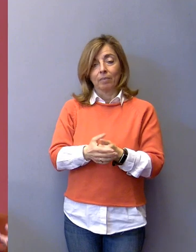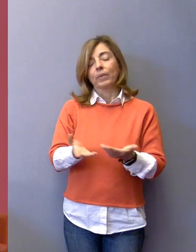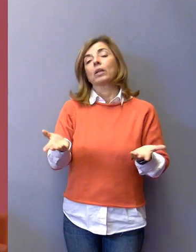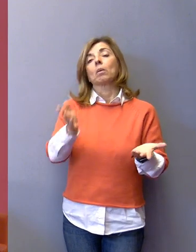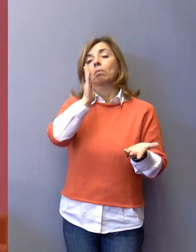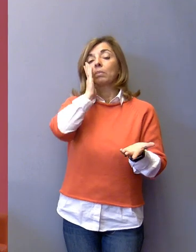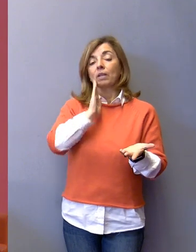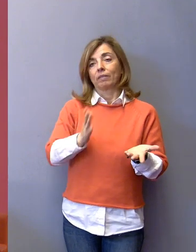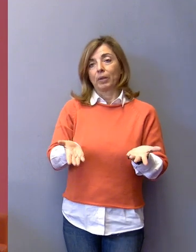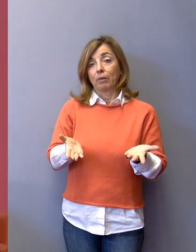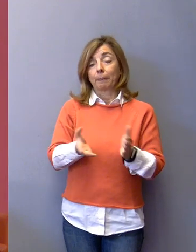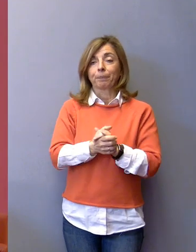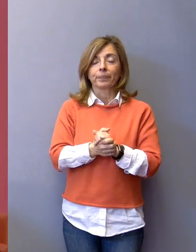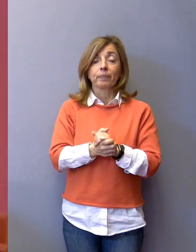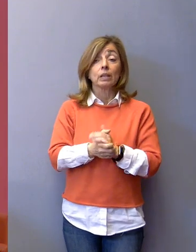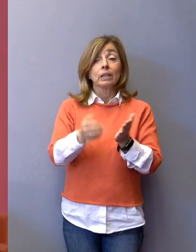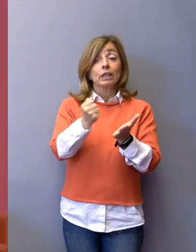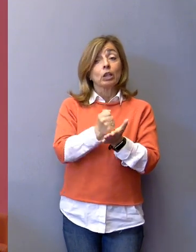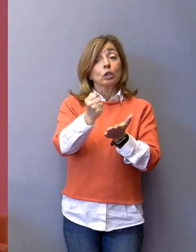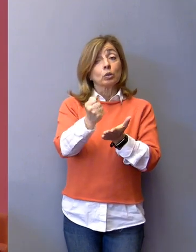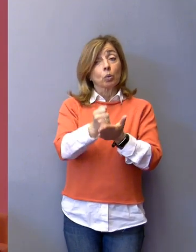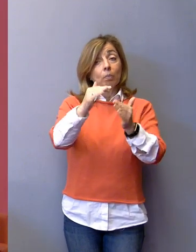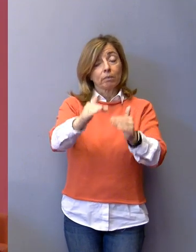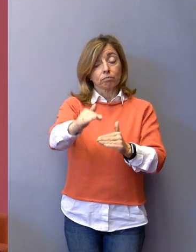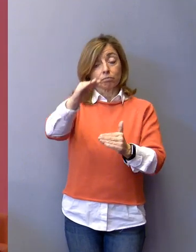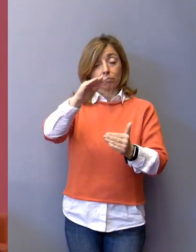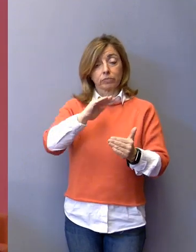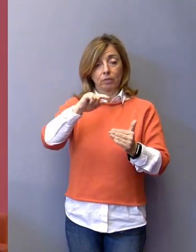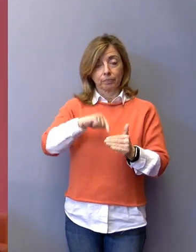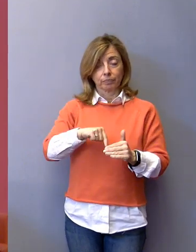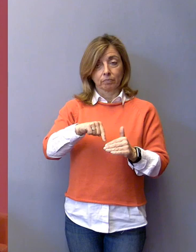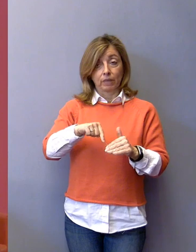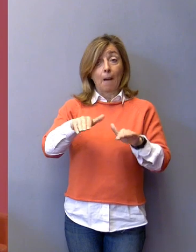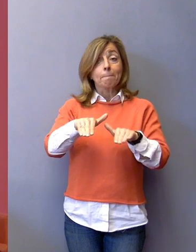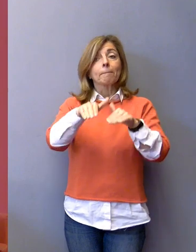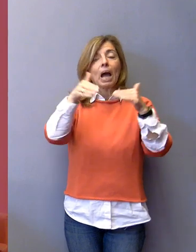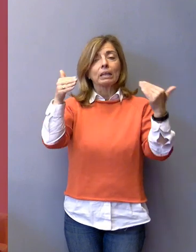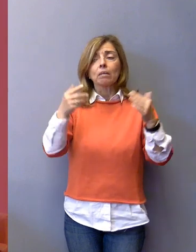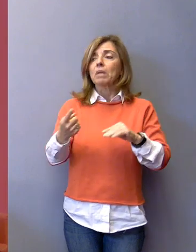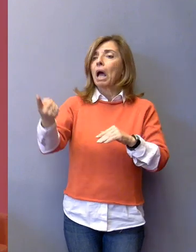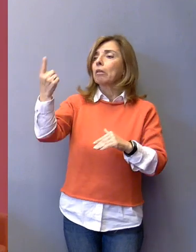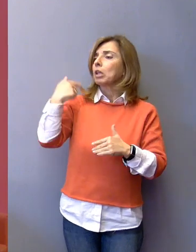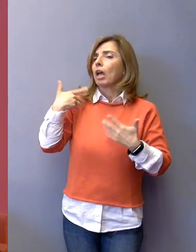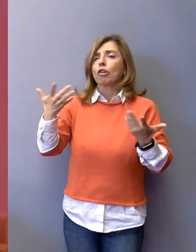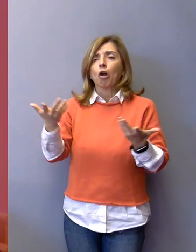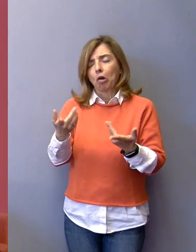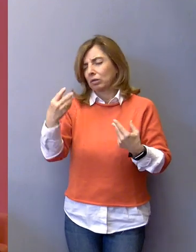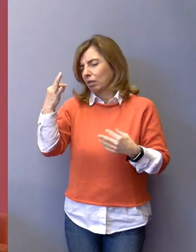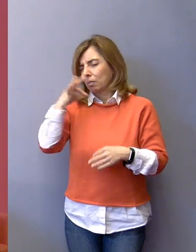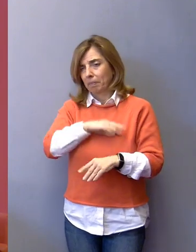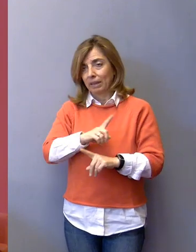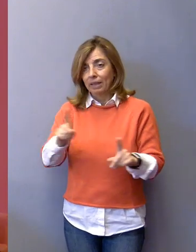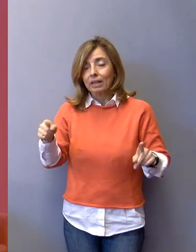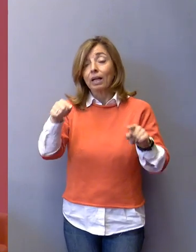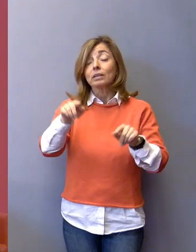favore il documento è arrivato a me Cosa c'era ieri non mi interessa Stamattina c'è la conferenza capigruppo questo documento